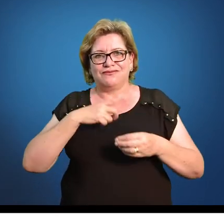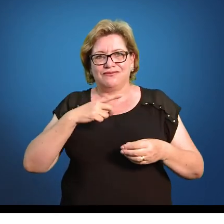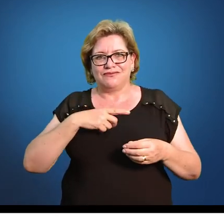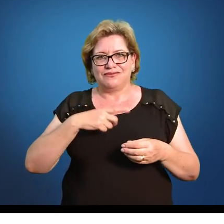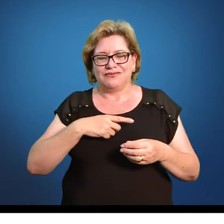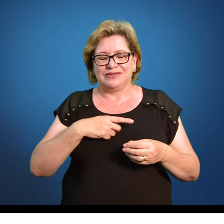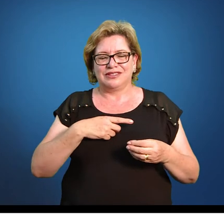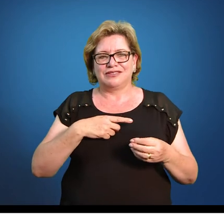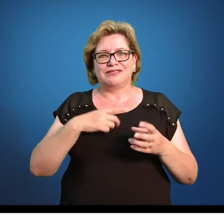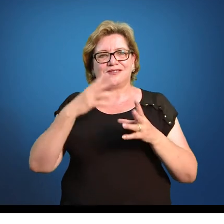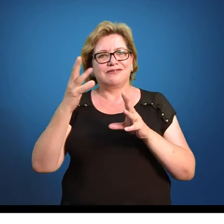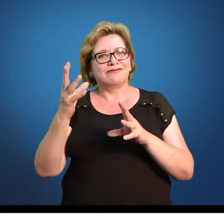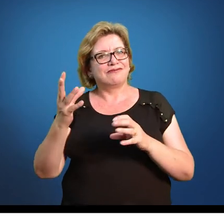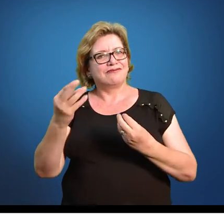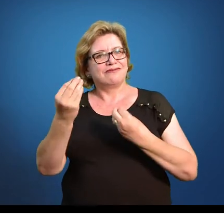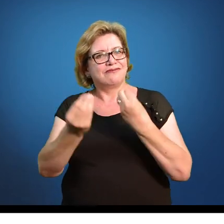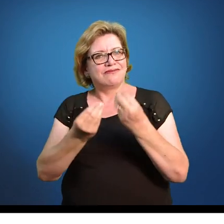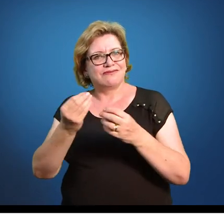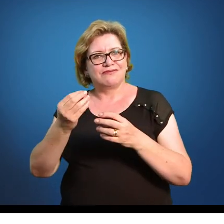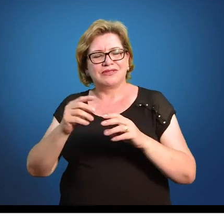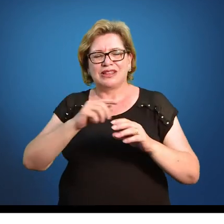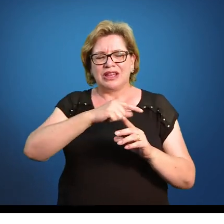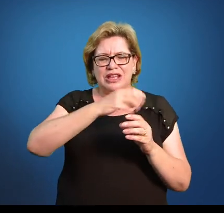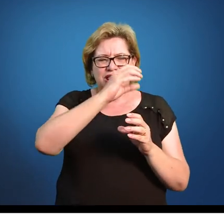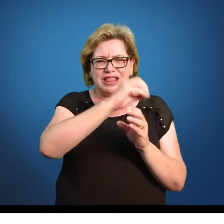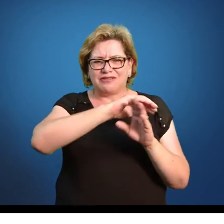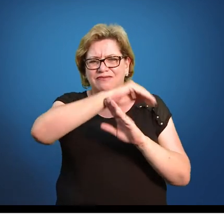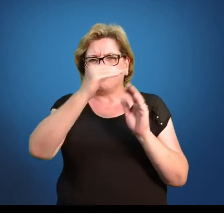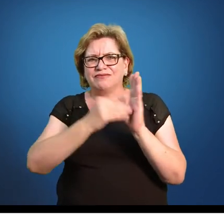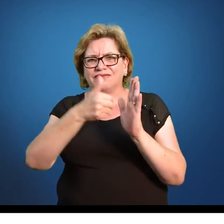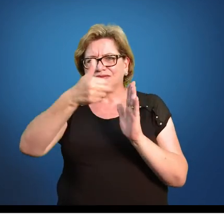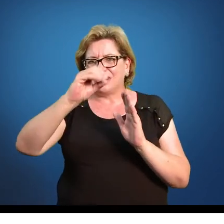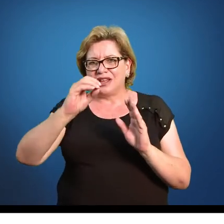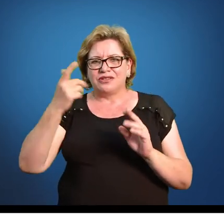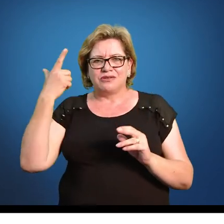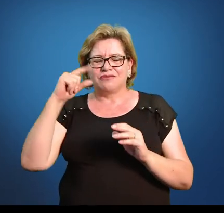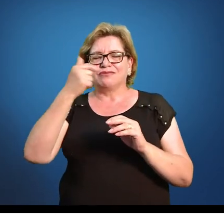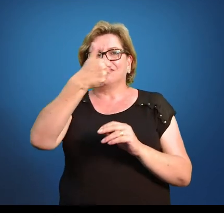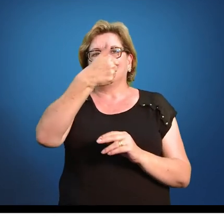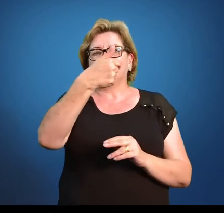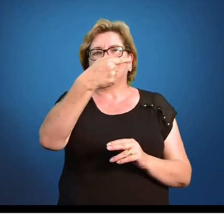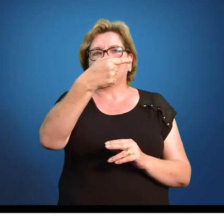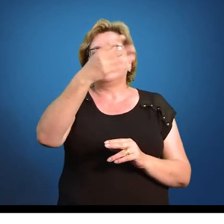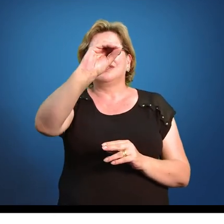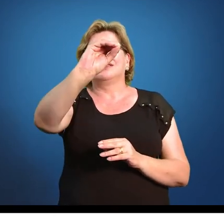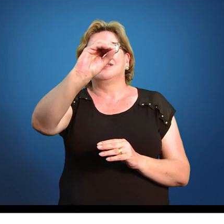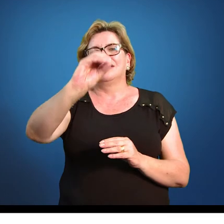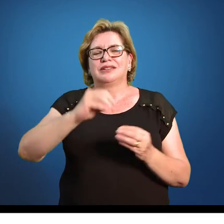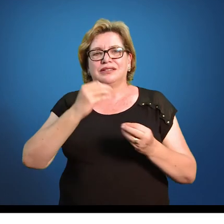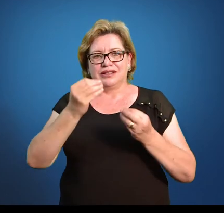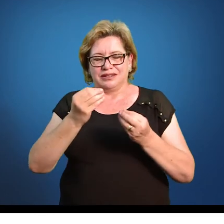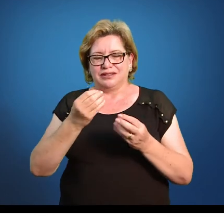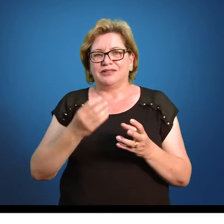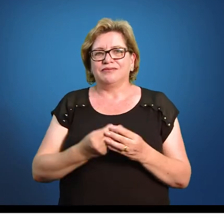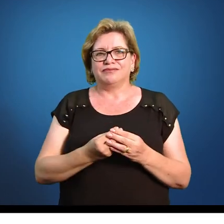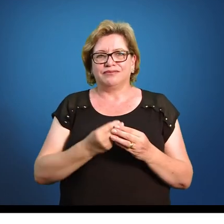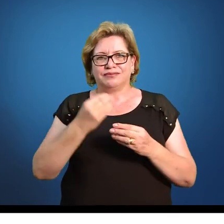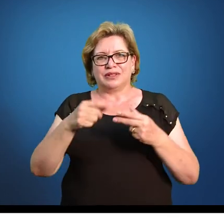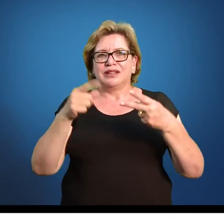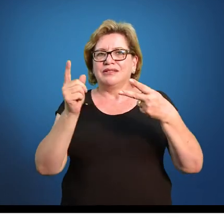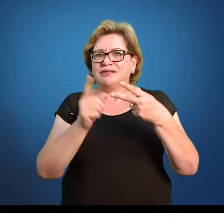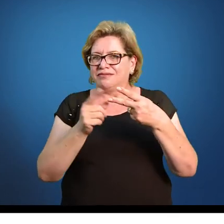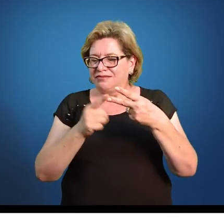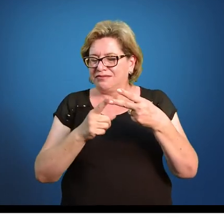um desempenho, né, de 0 a 100, vamos imaginar lá, de 70 pontos, né? Então você ficou ali na média. Na